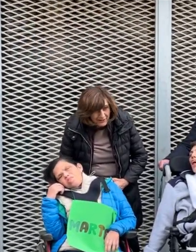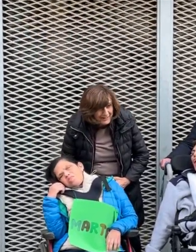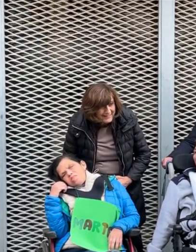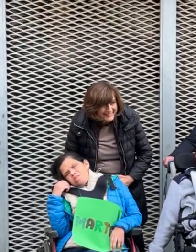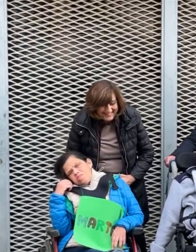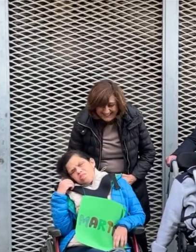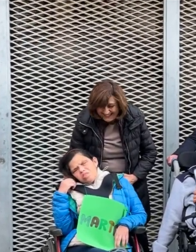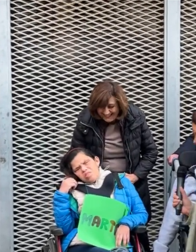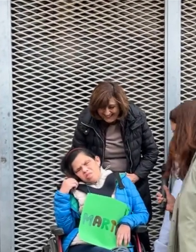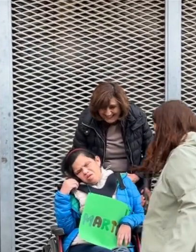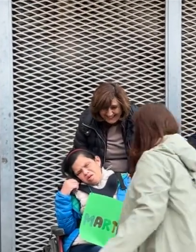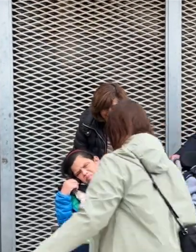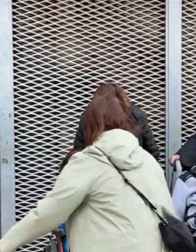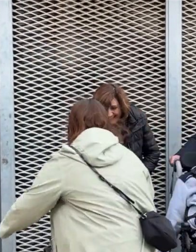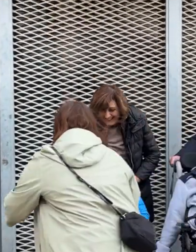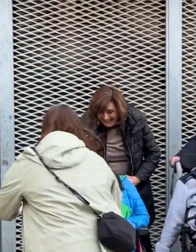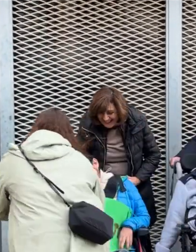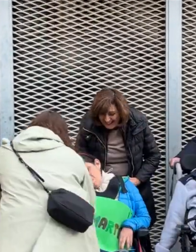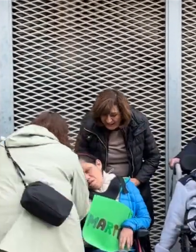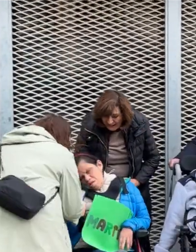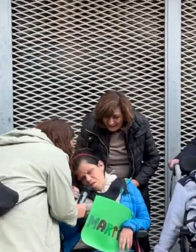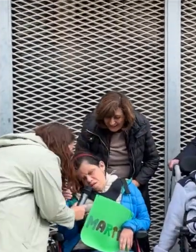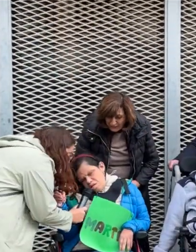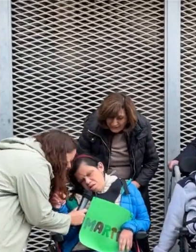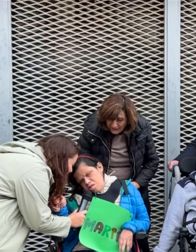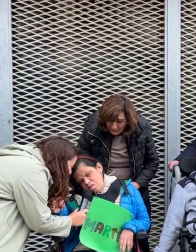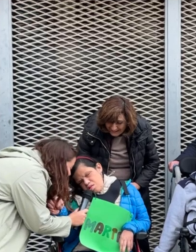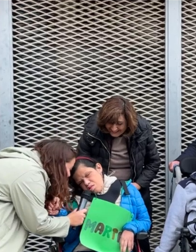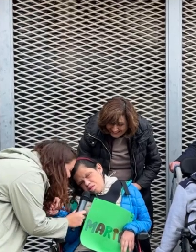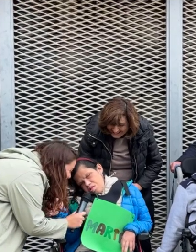Johnny, Lee,